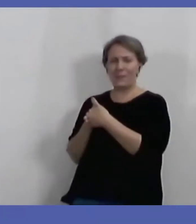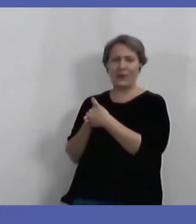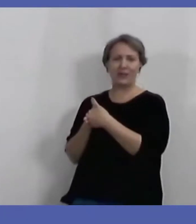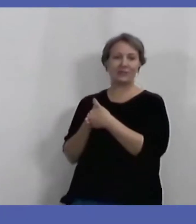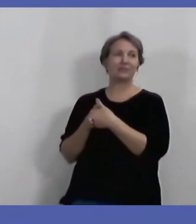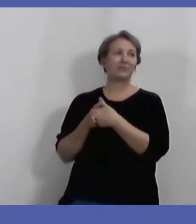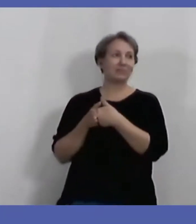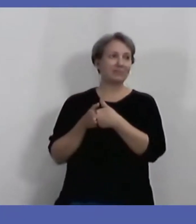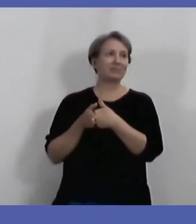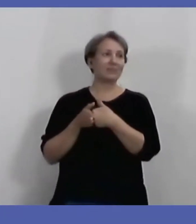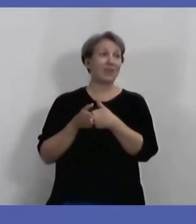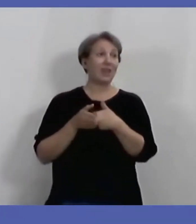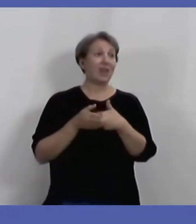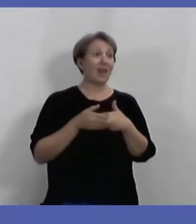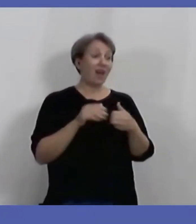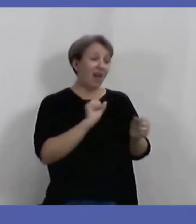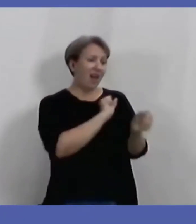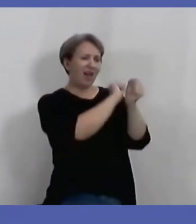trabalhar em nós.